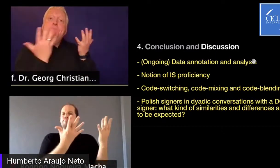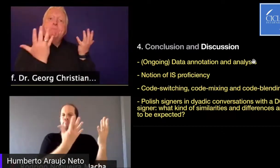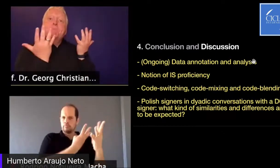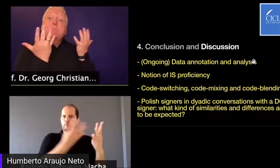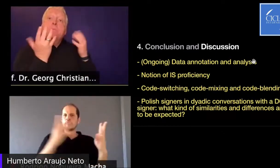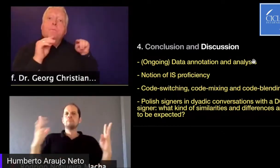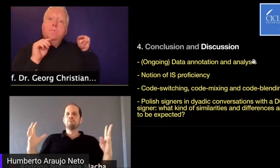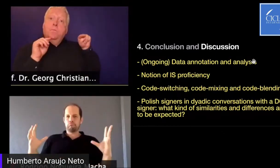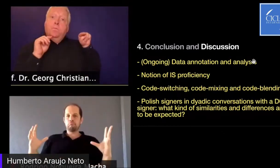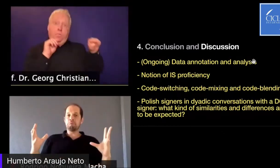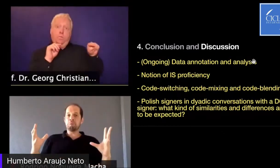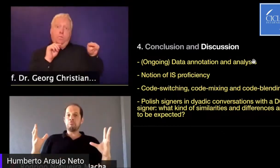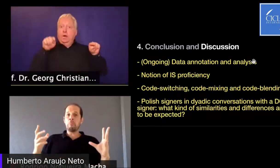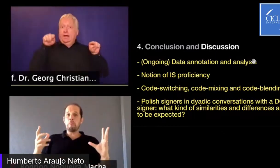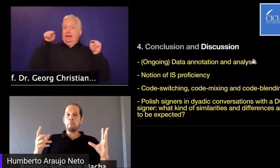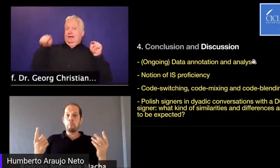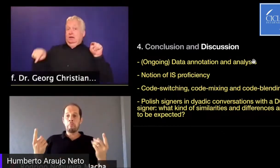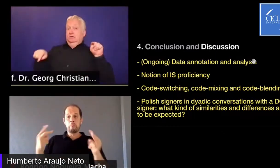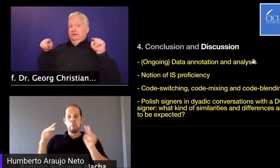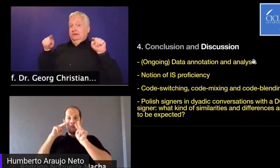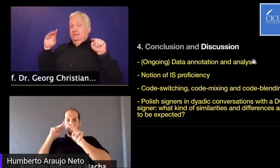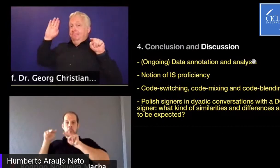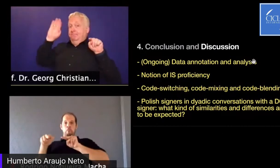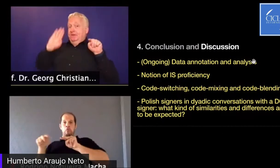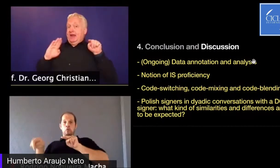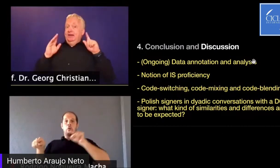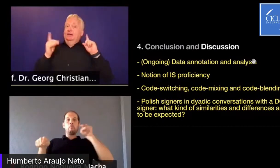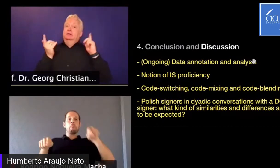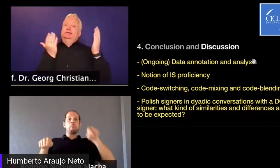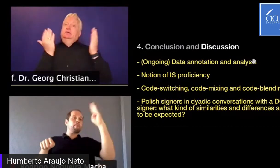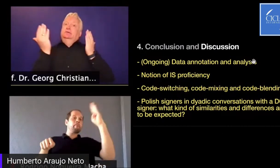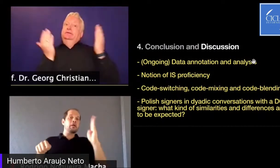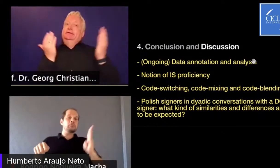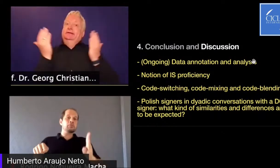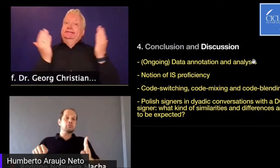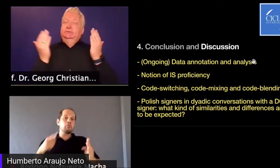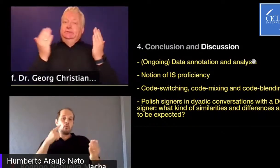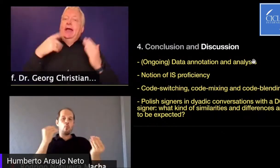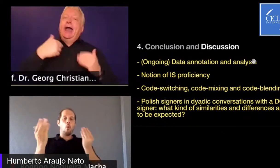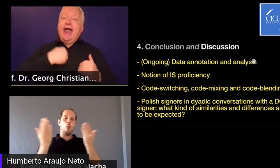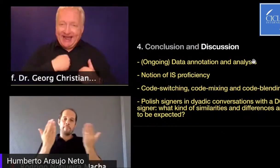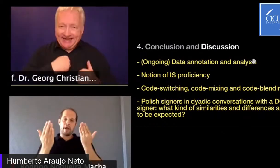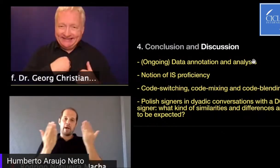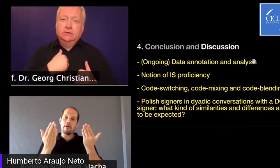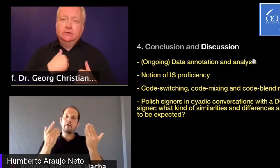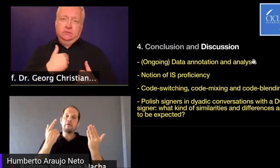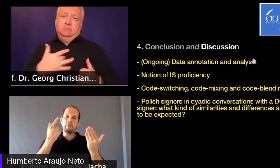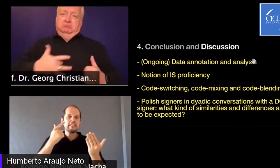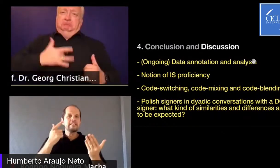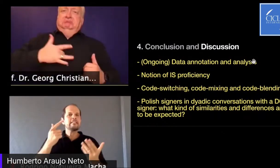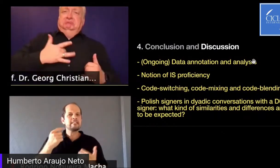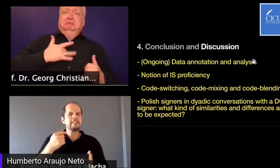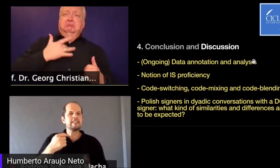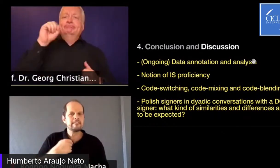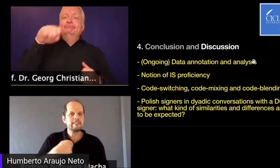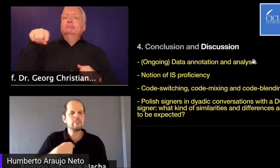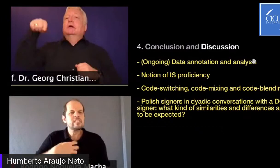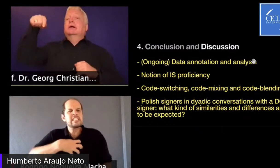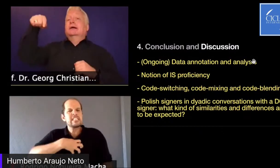algumas produções da Polônia. E a ideia é que a gente consiga fazer esses cruzamentos também com essa outra